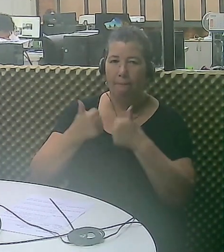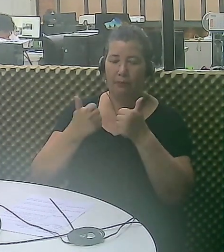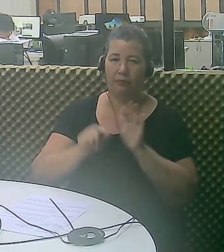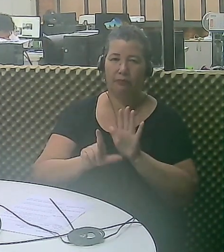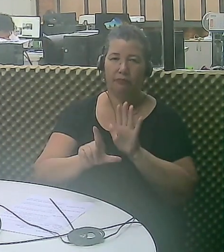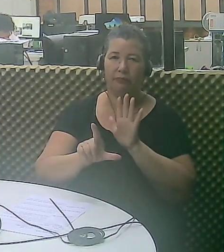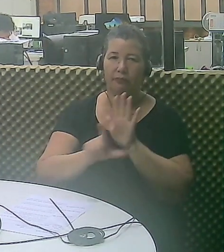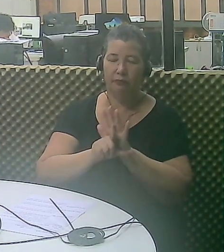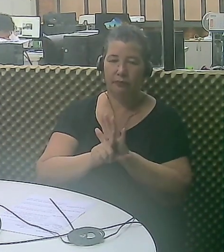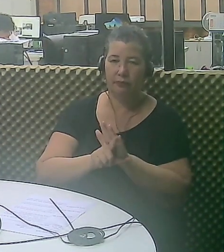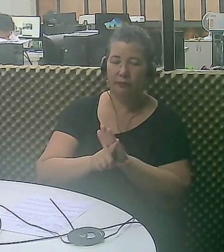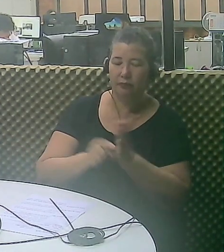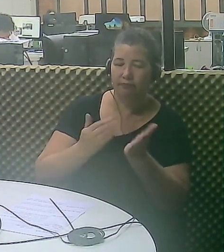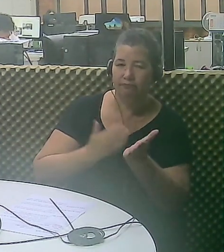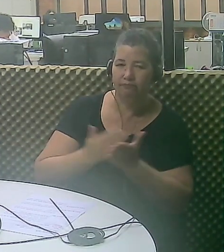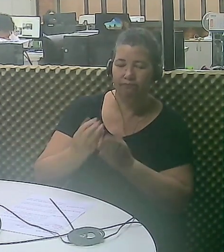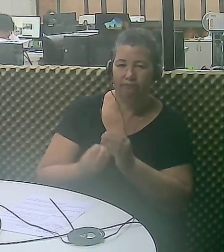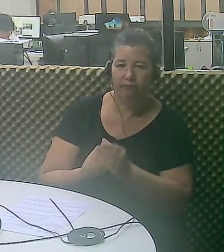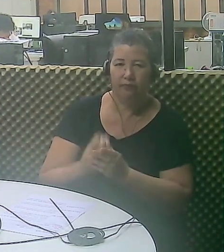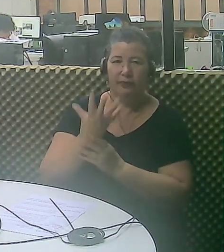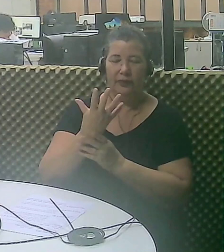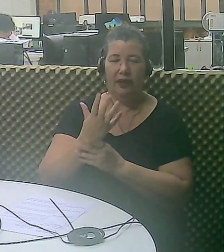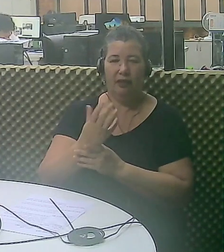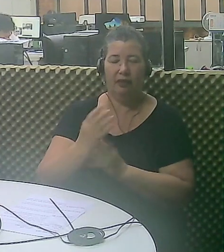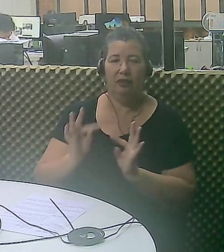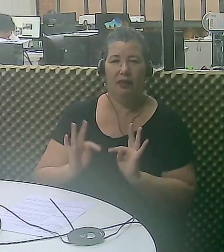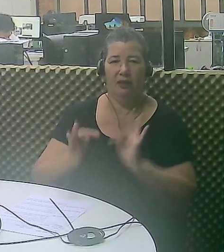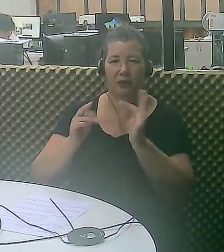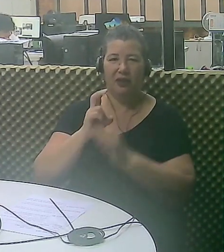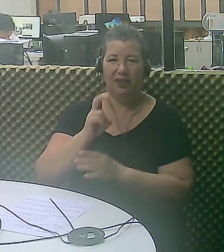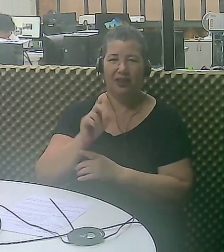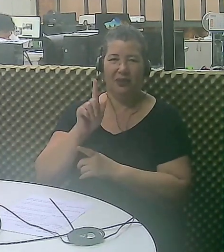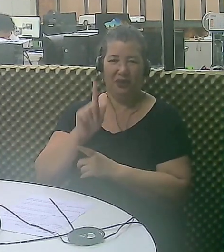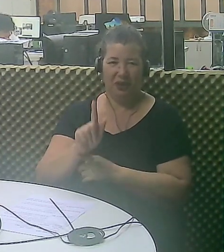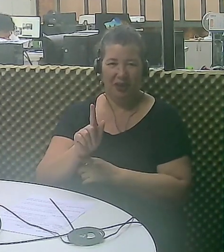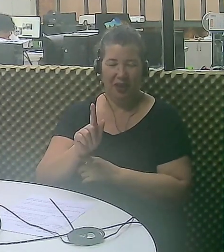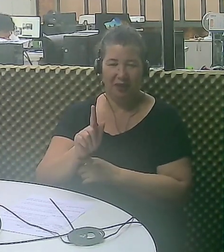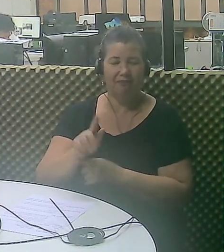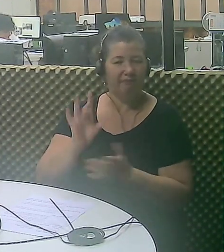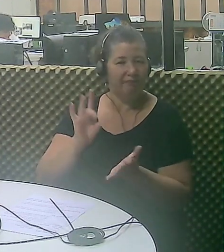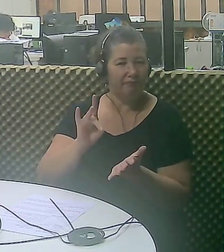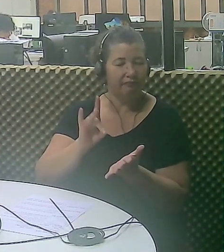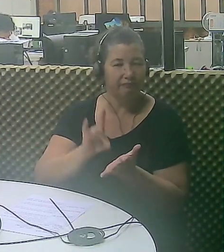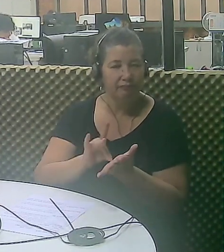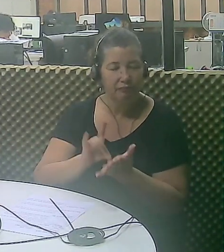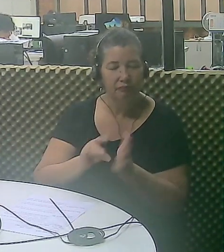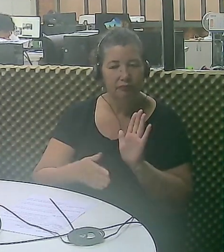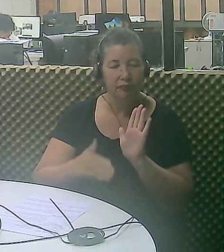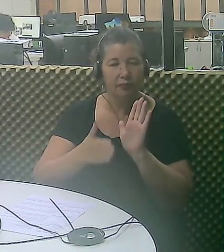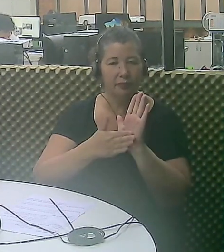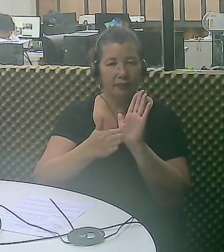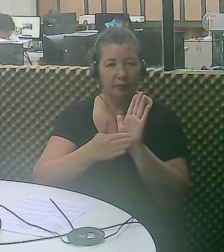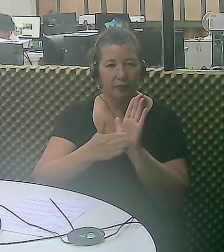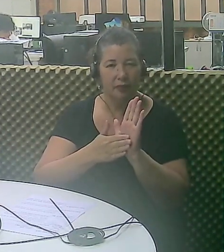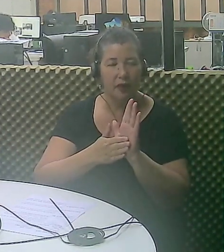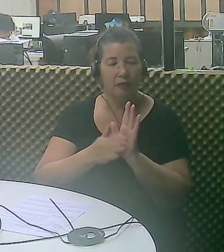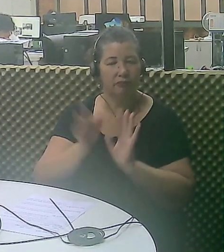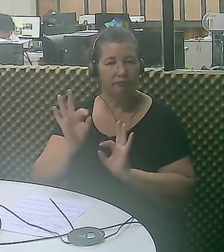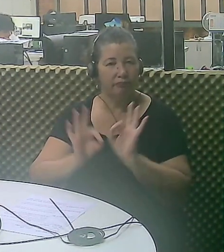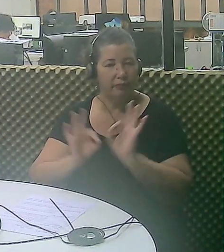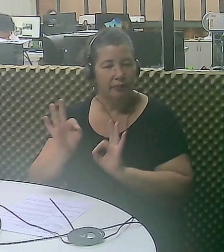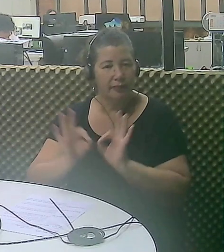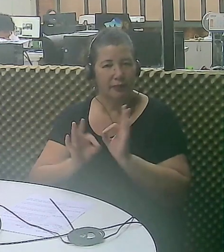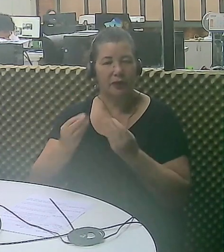para implementação e instalação da tecnologia 5G. Na prática, a proposta regulamenta a instalação no município